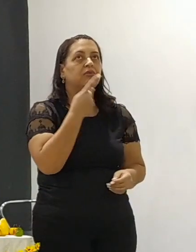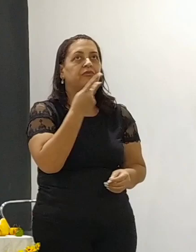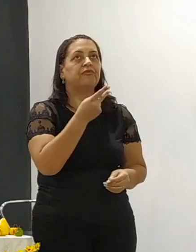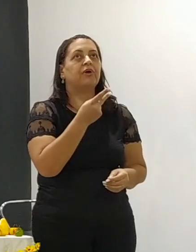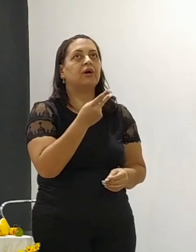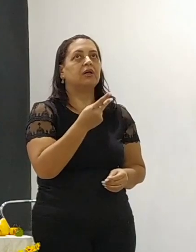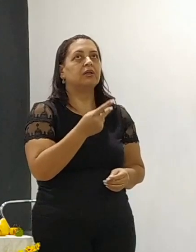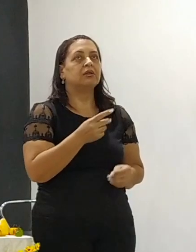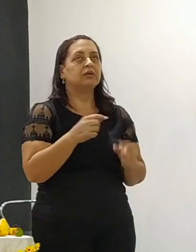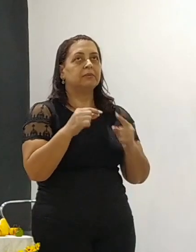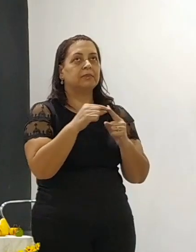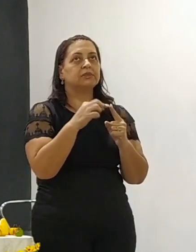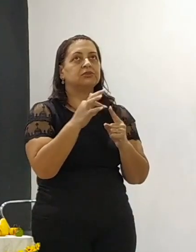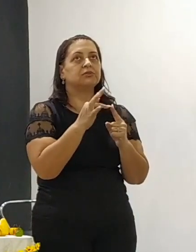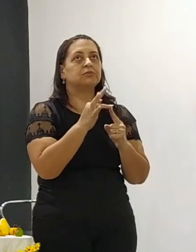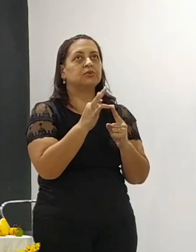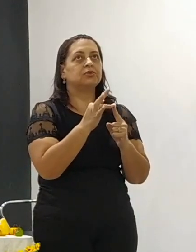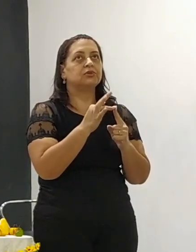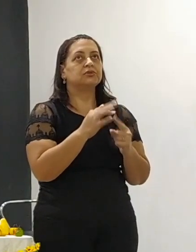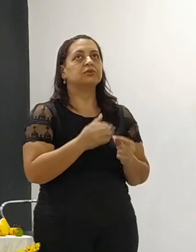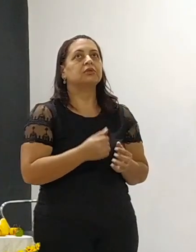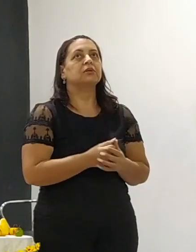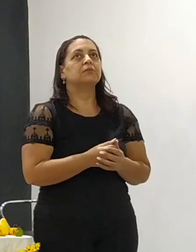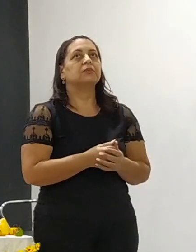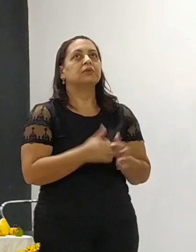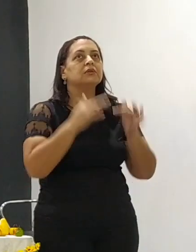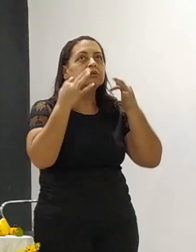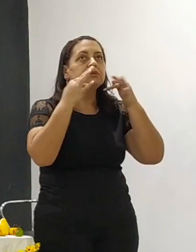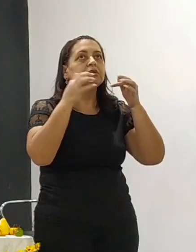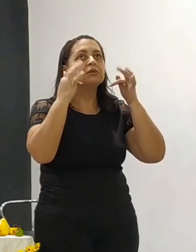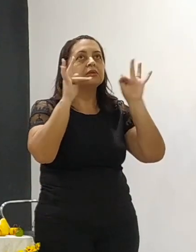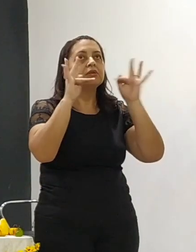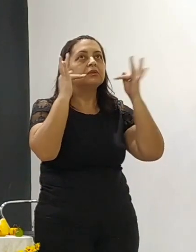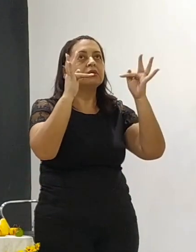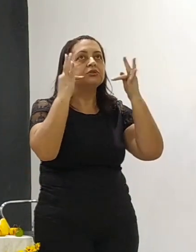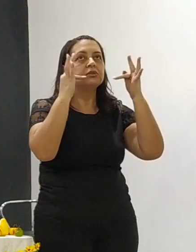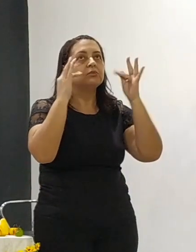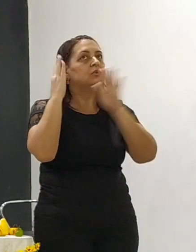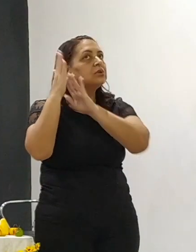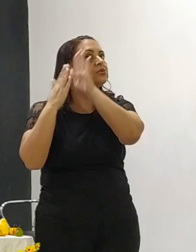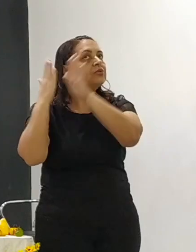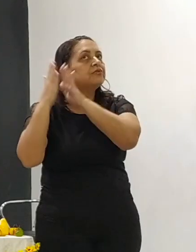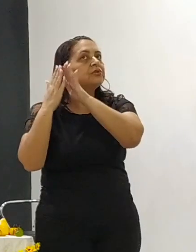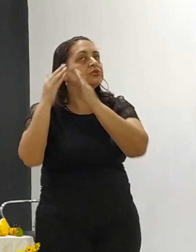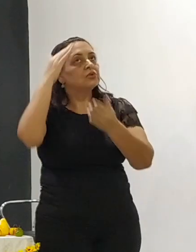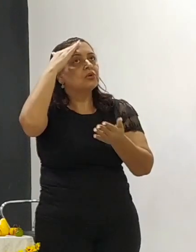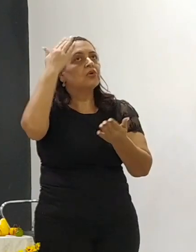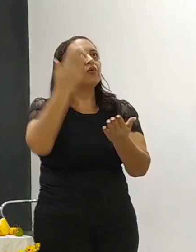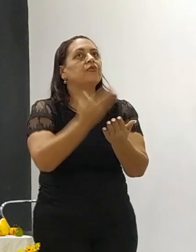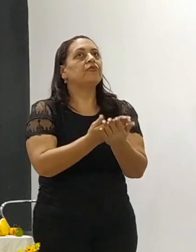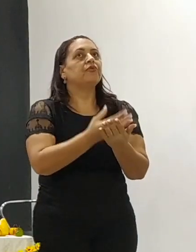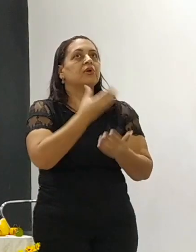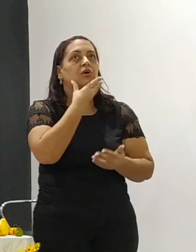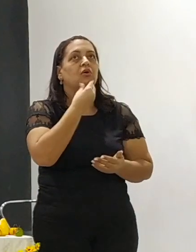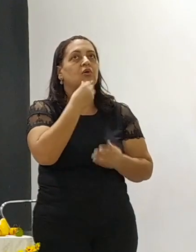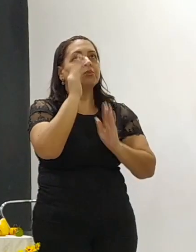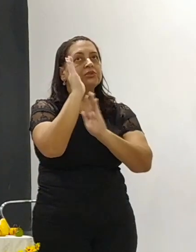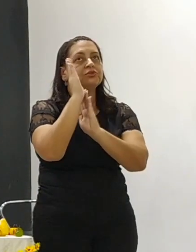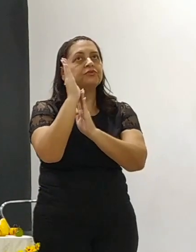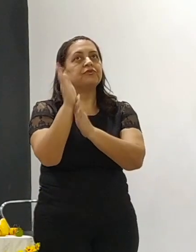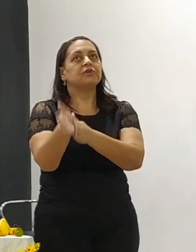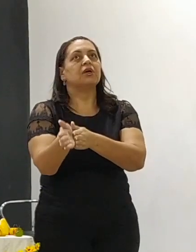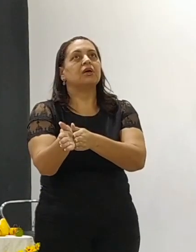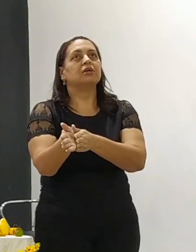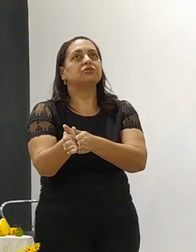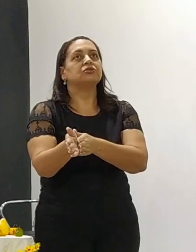e o que de mim, entre muitas testemunhas, ouviste, confia a homens fiéis,